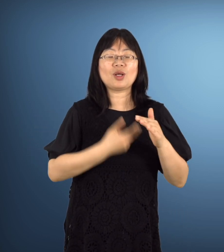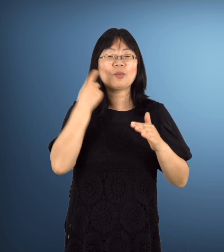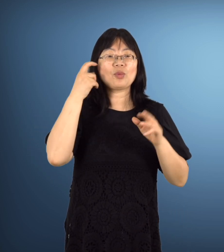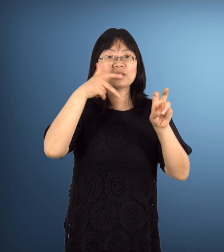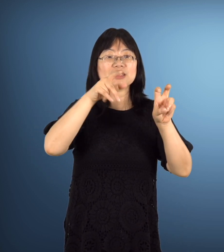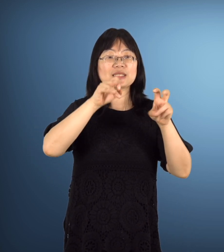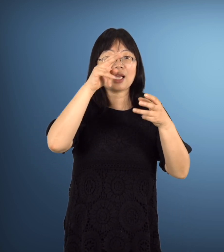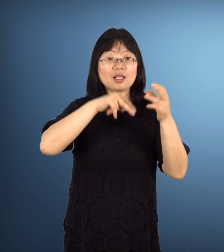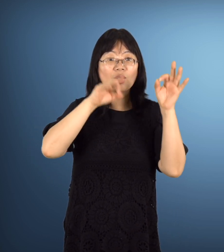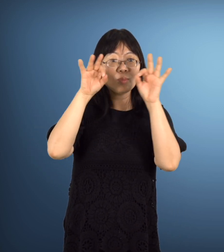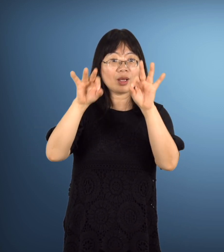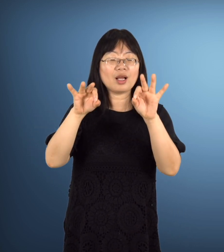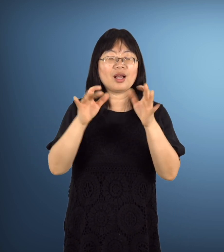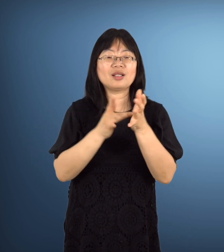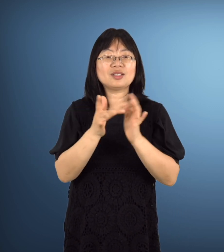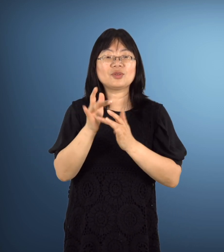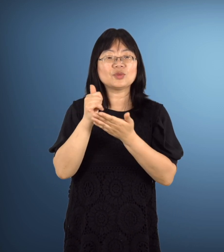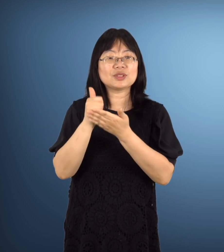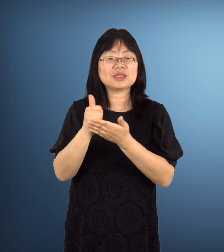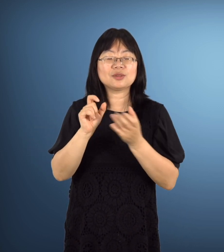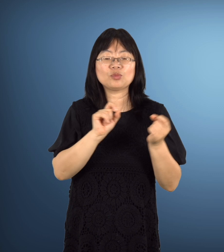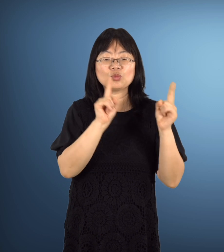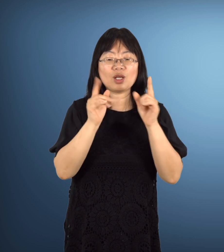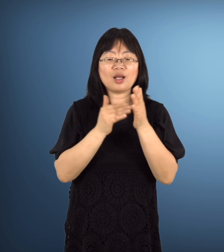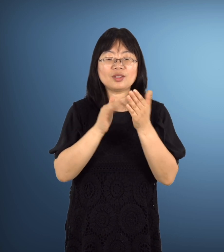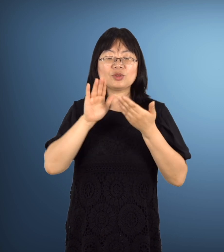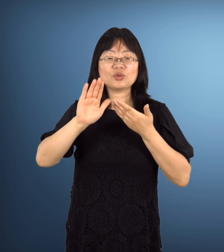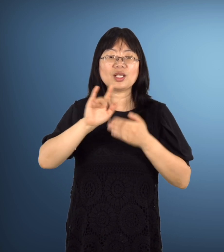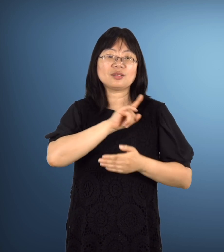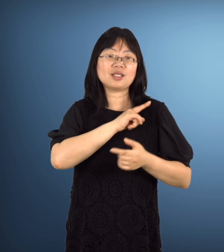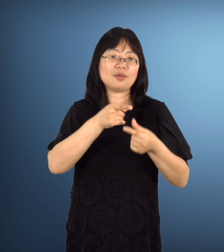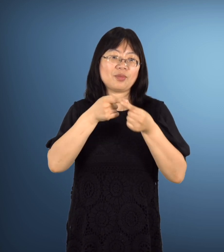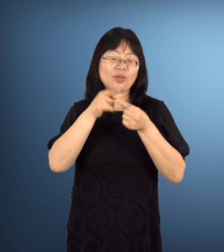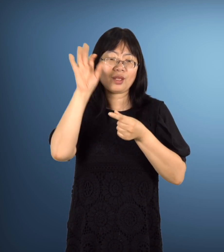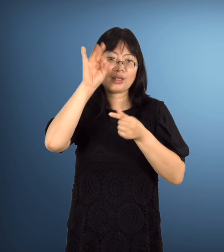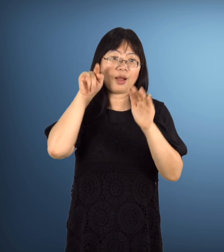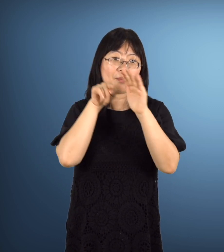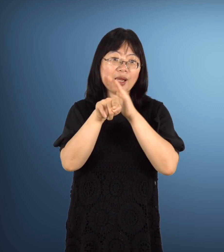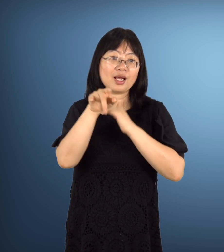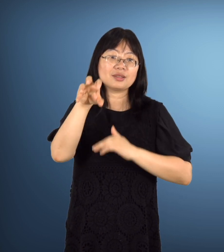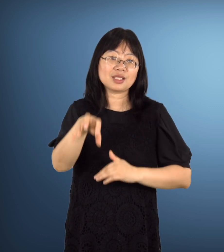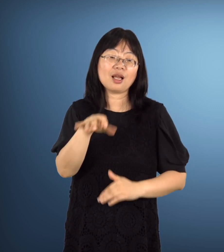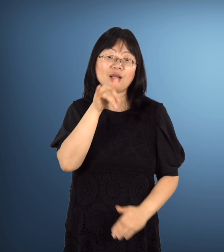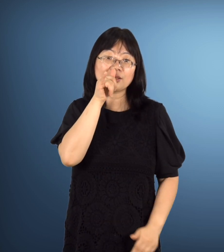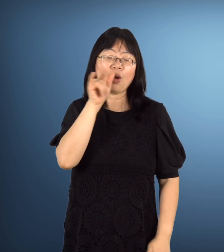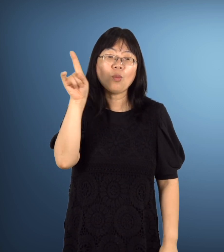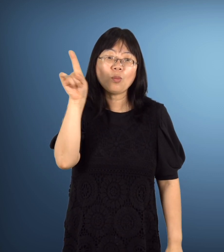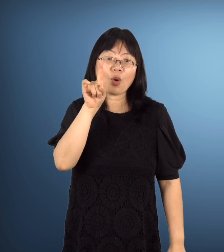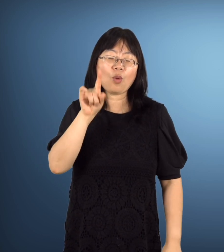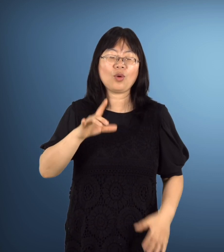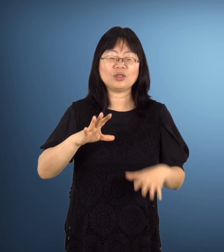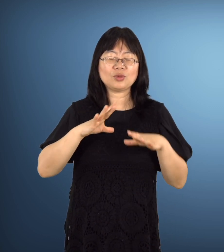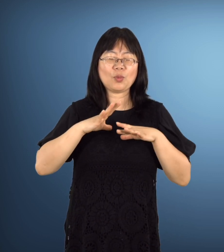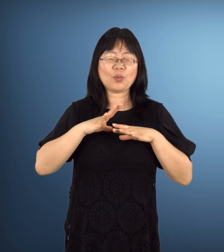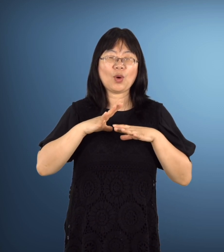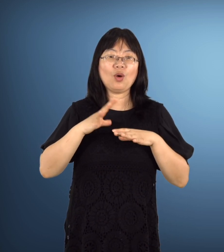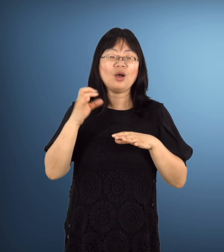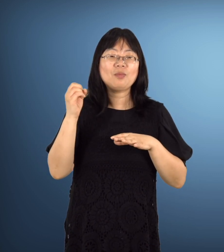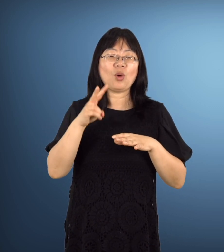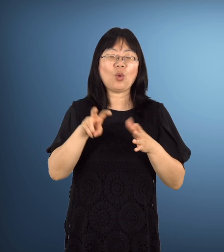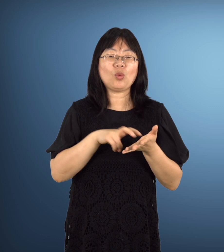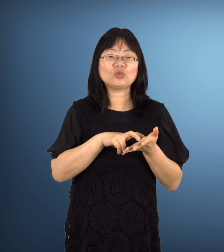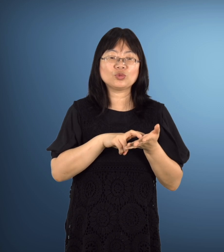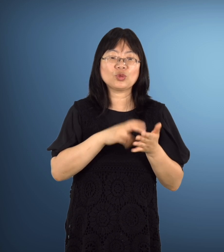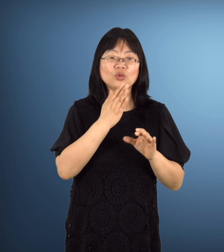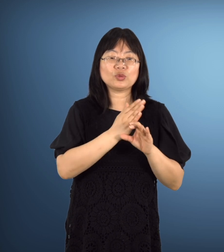20장에 보면 예수님이 부활하신 후에 제일 먼저 찾아간 데가 공포와 두려움에